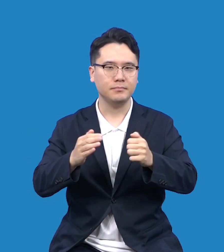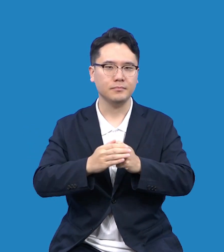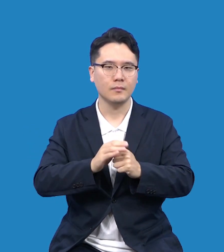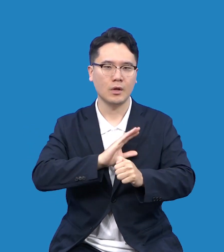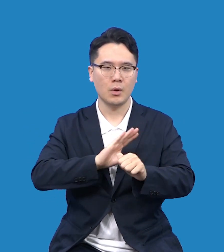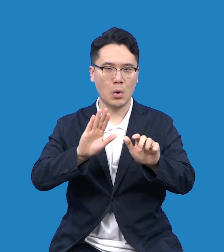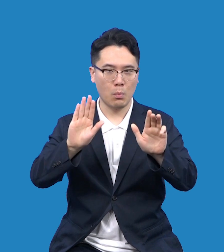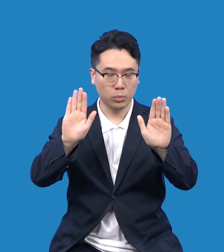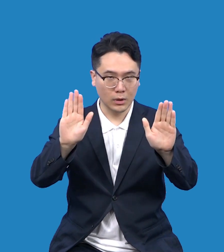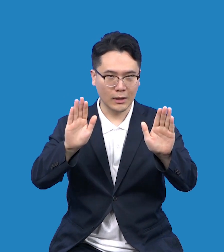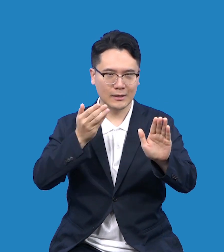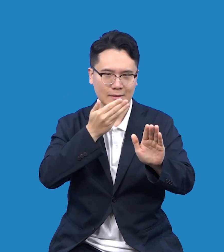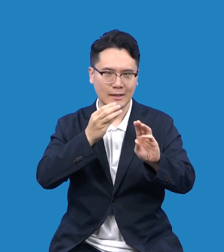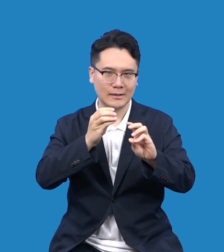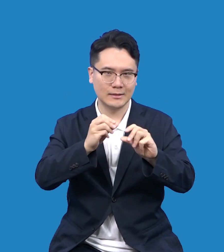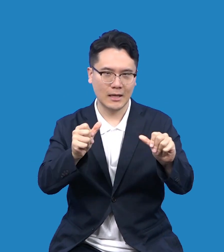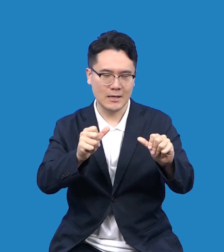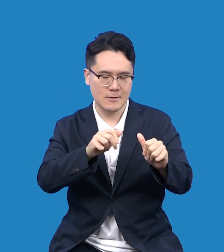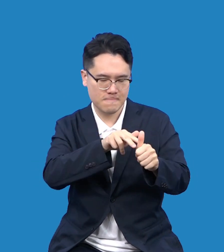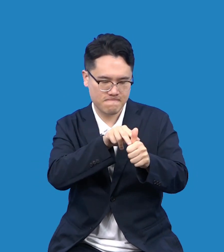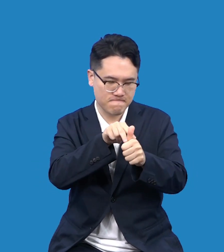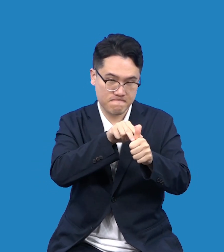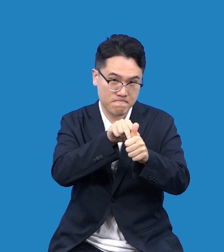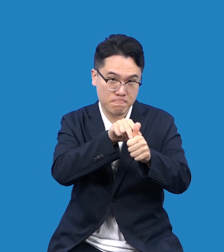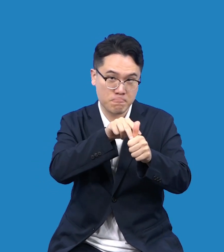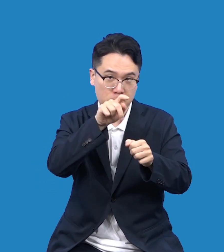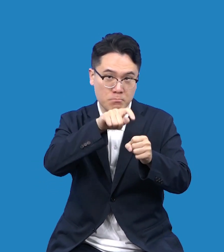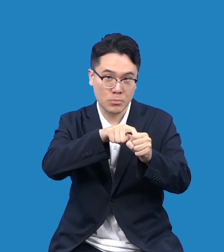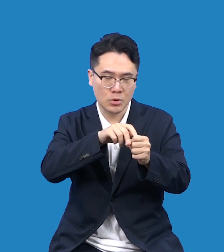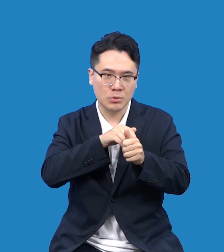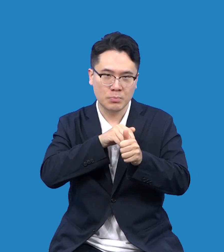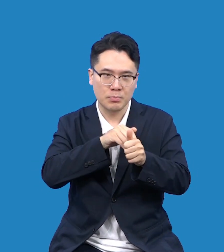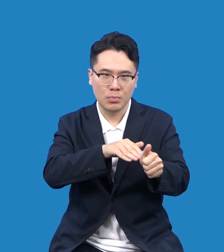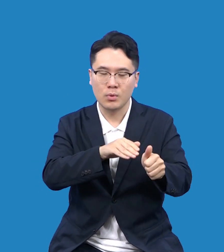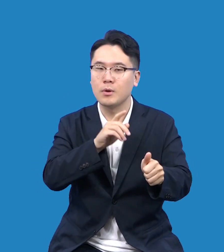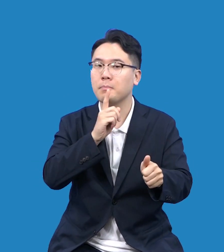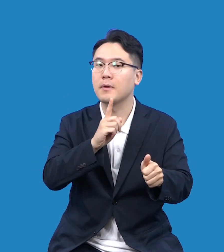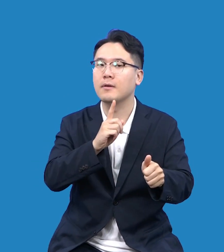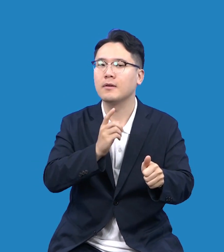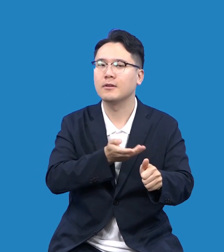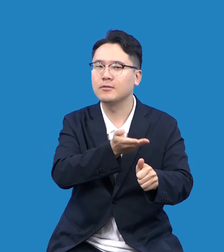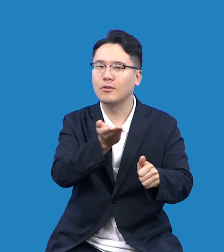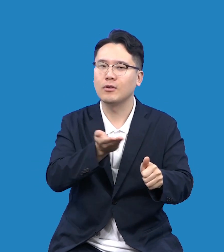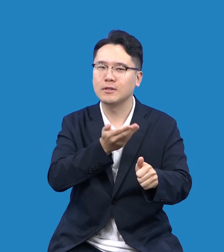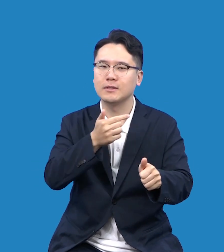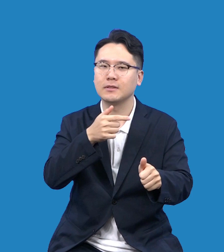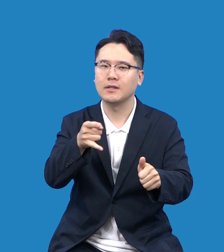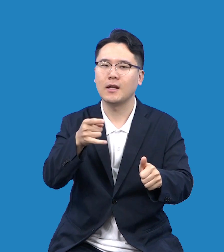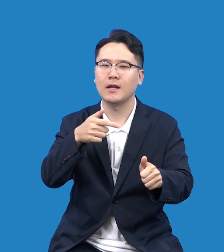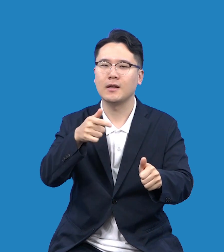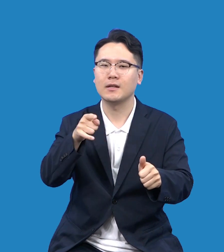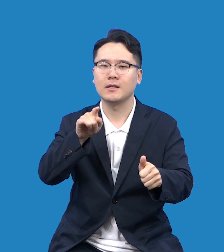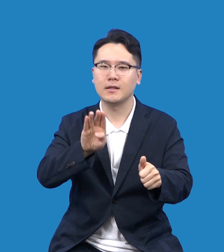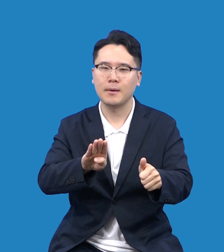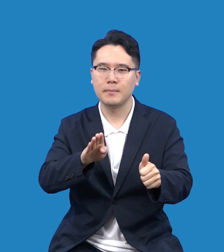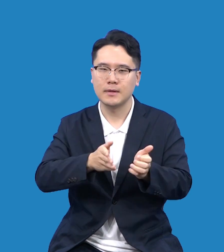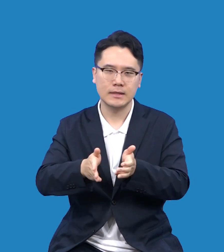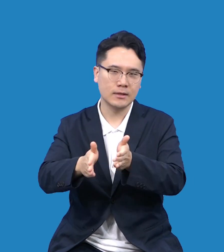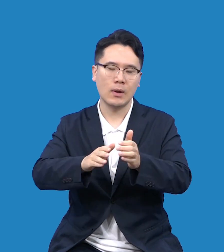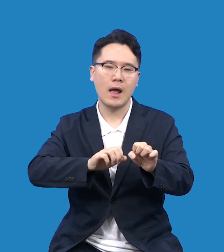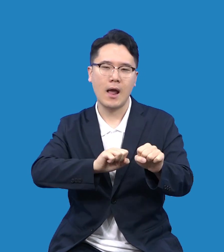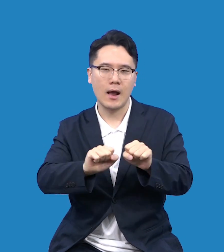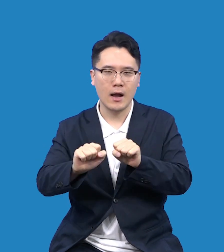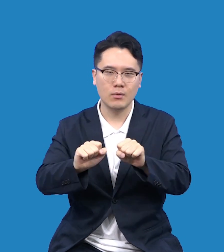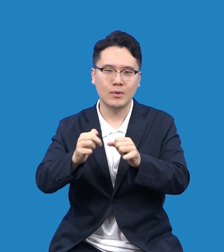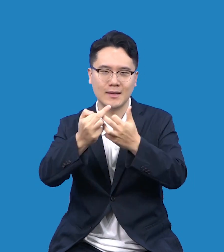시작. 모세가 가나안 땅을 정탐하러 그들을 보내며 이르되 너희는 네겝 길로 행하여